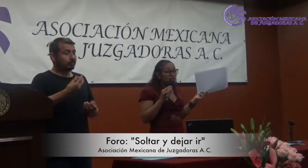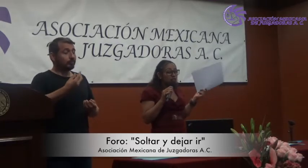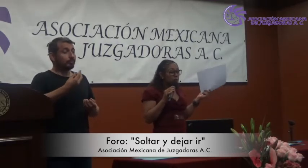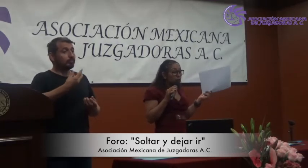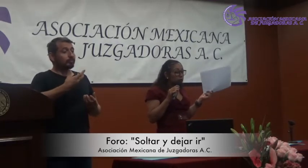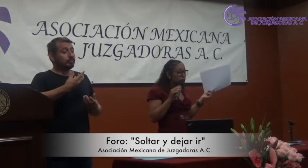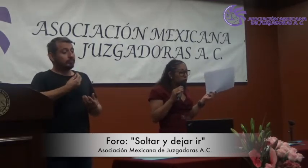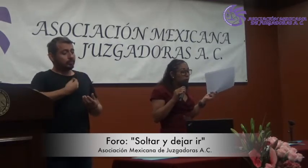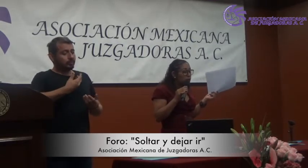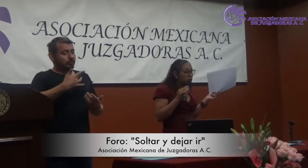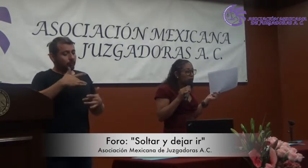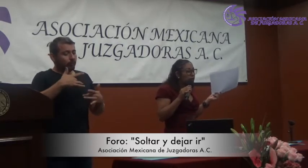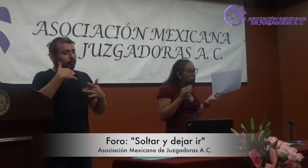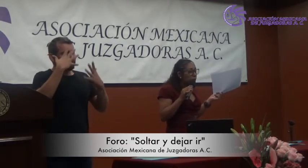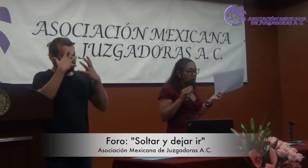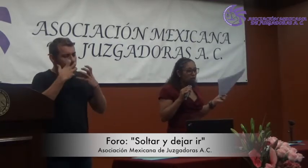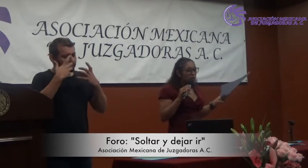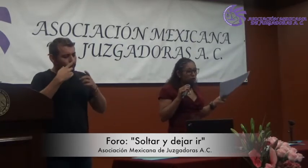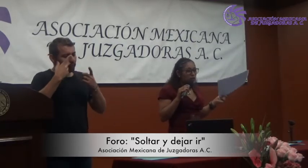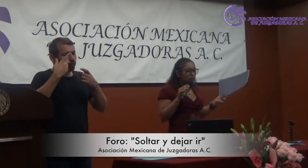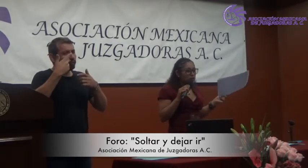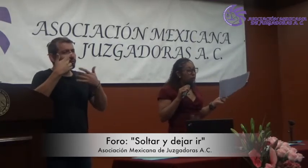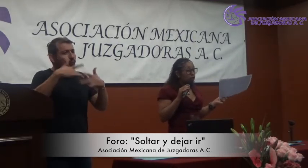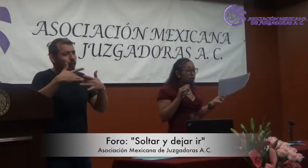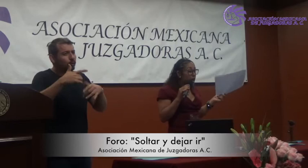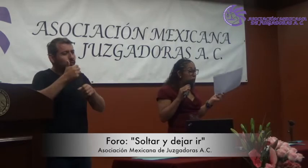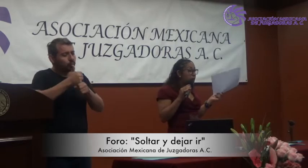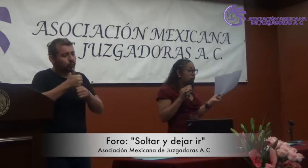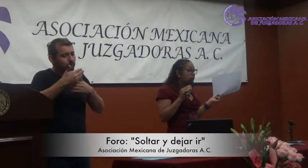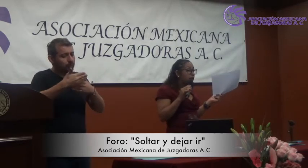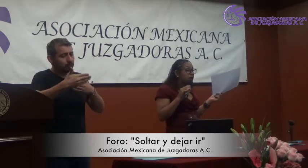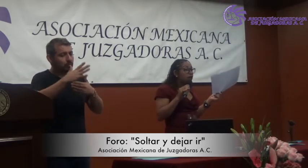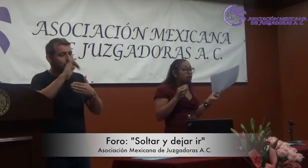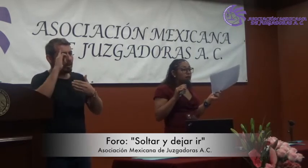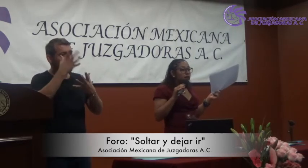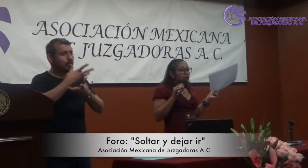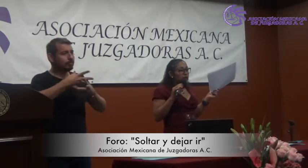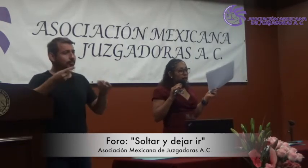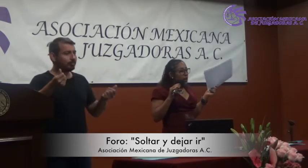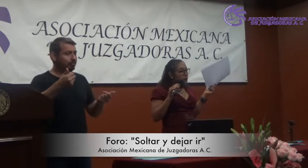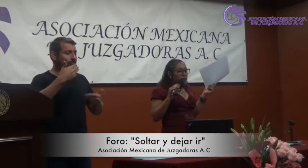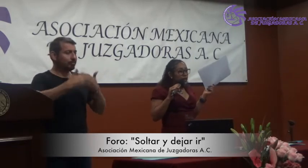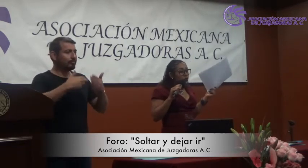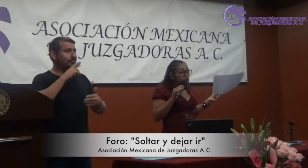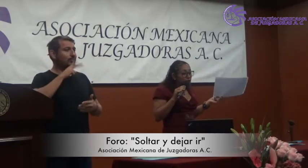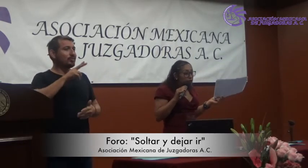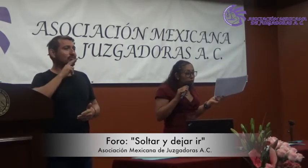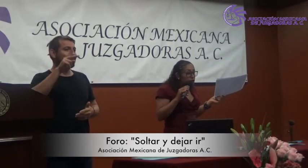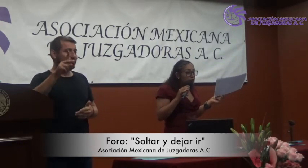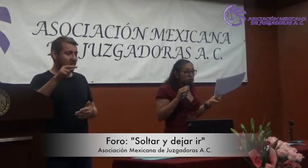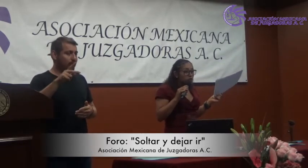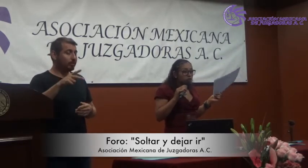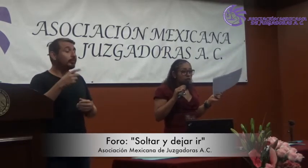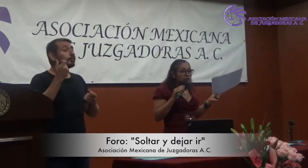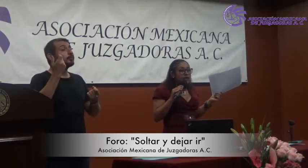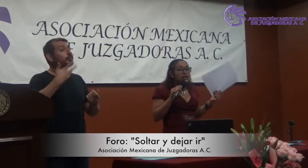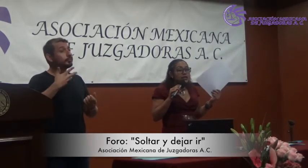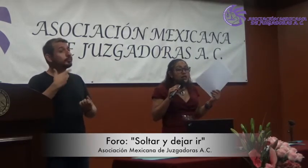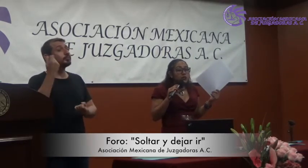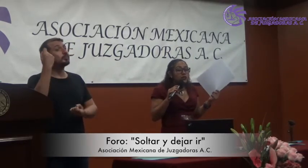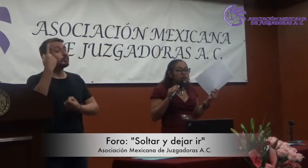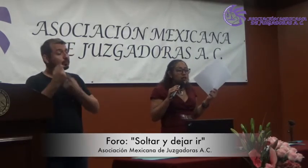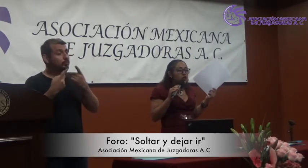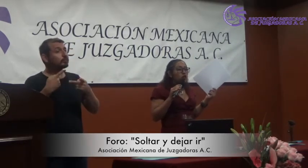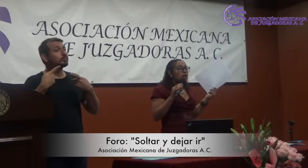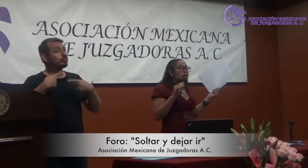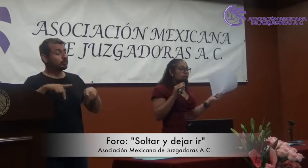y entonces podemos ver personas que han perdido a una persona amada, que han pasado muchísimos años y que